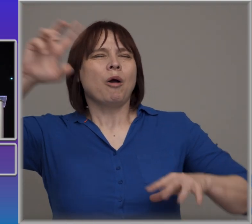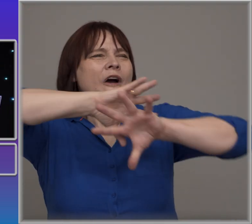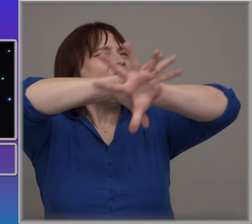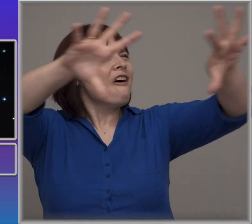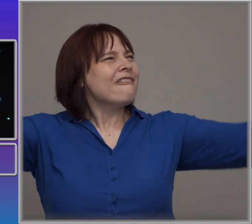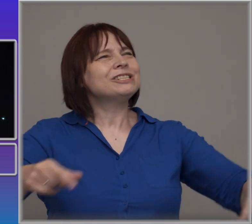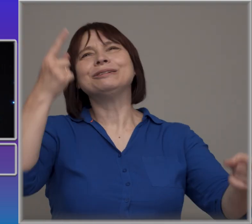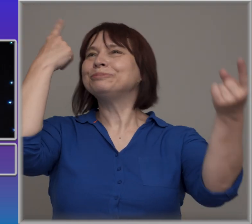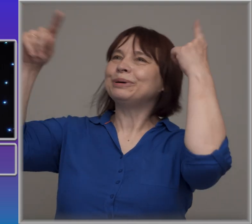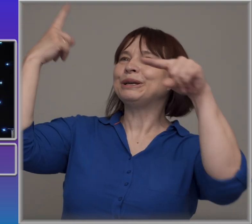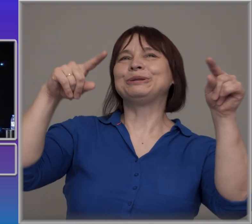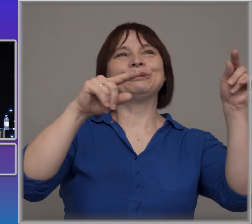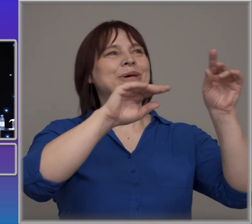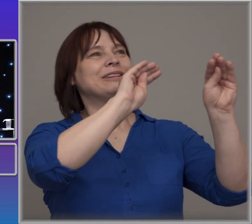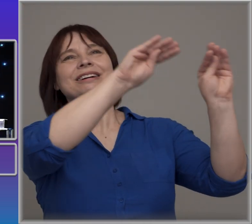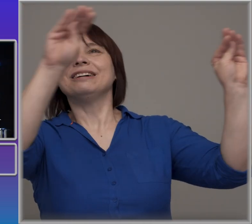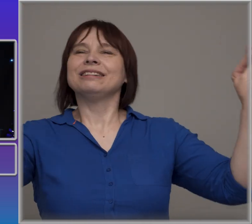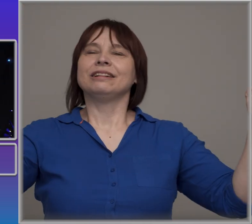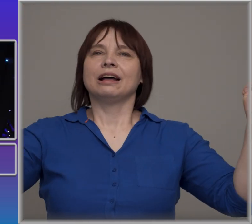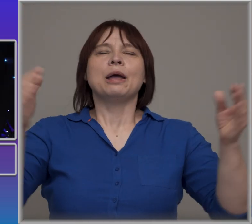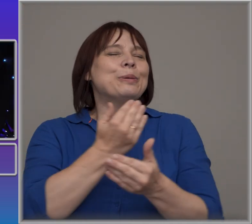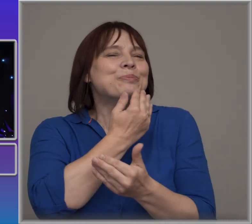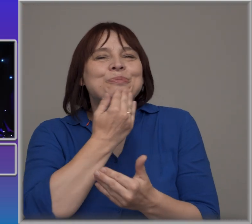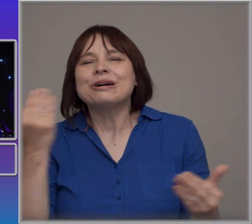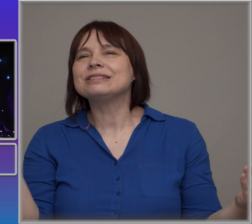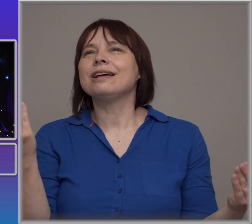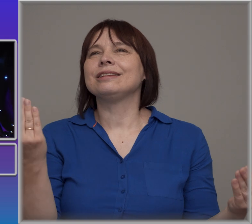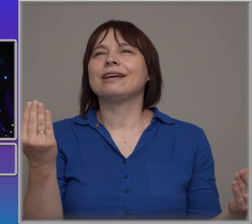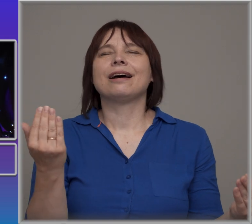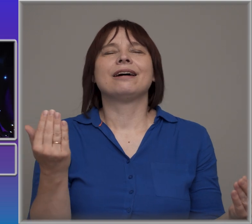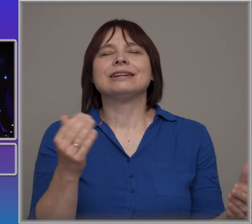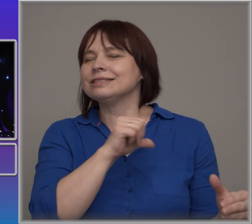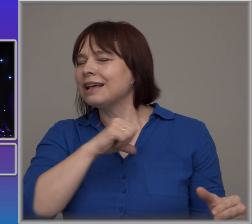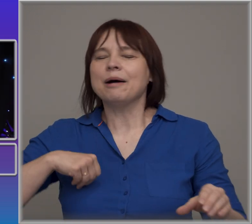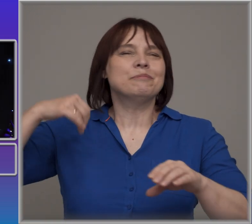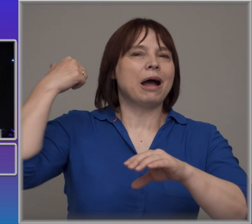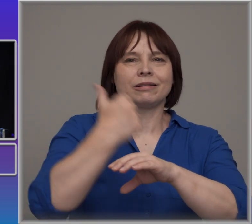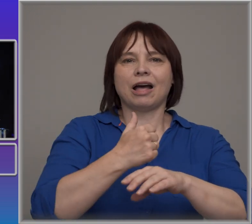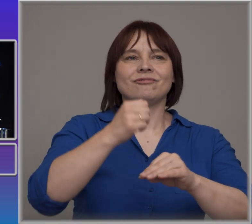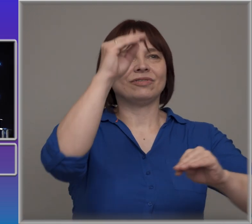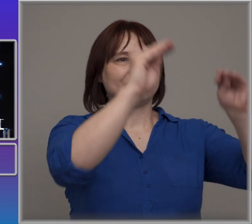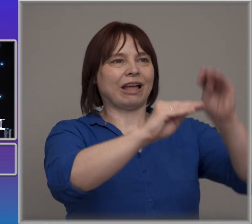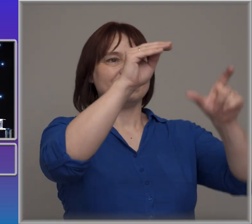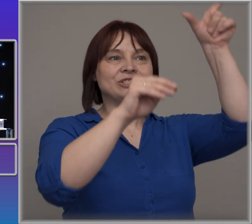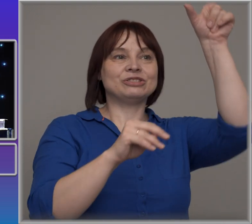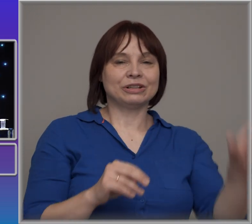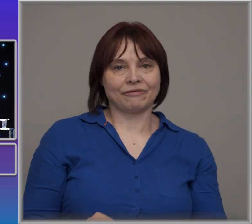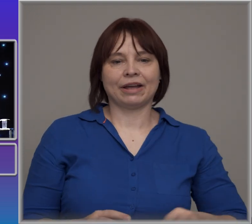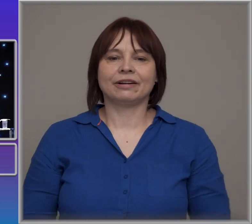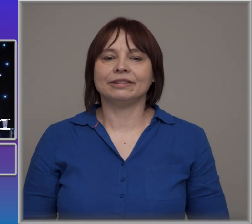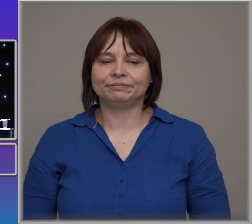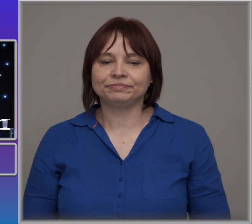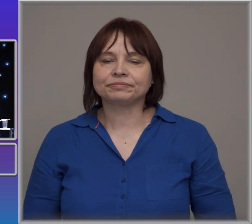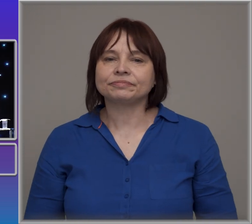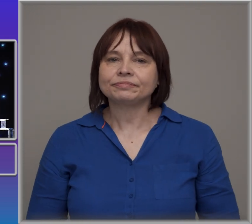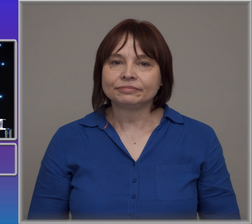мифологию, ты видишь богов, которые, если даже что-то сделали, они отстранились от своего творения. Если даже сотворили человека,